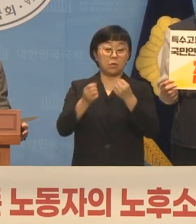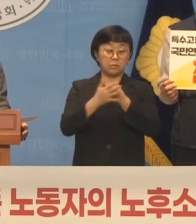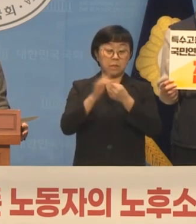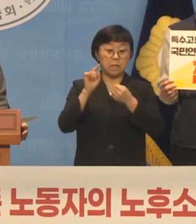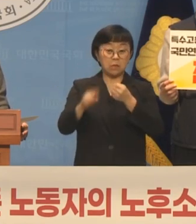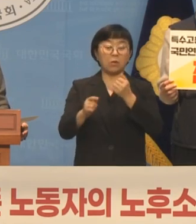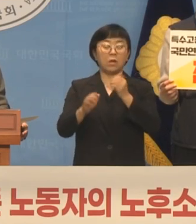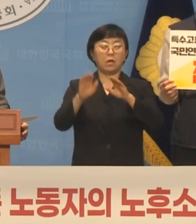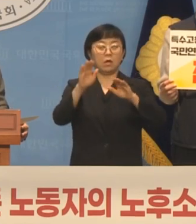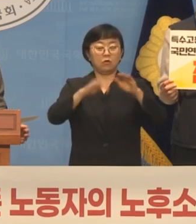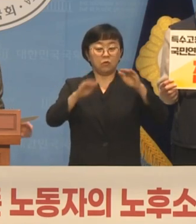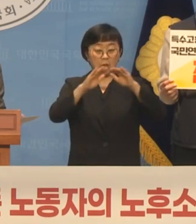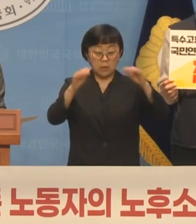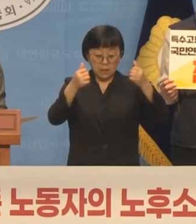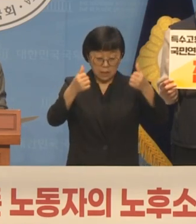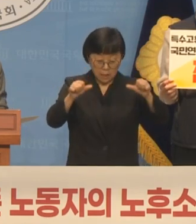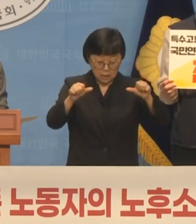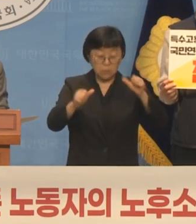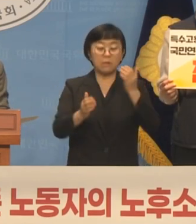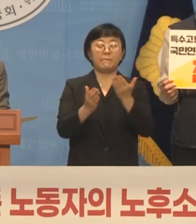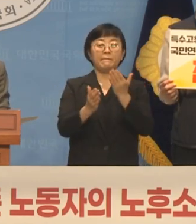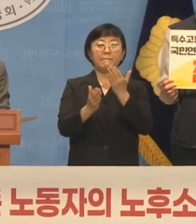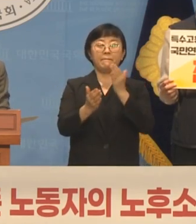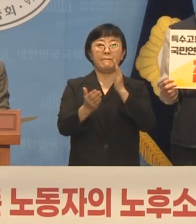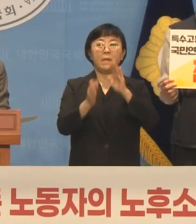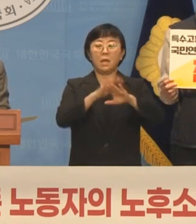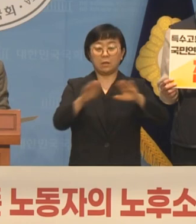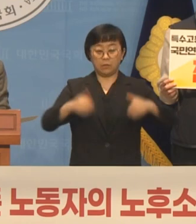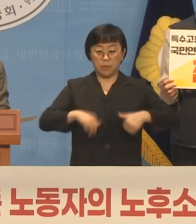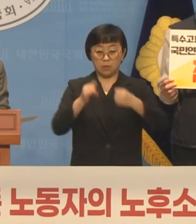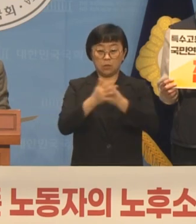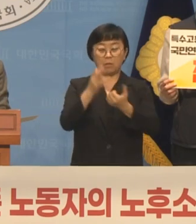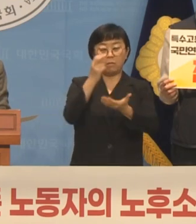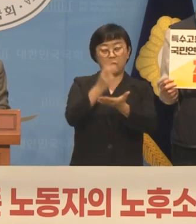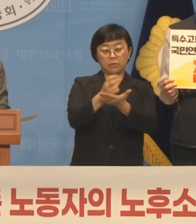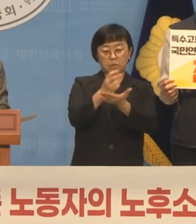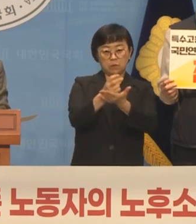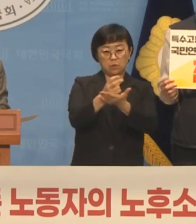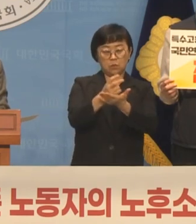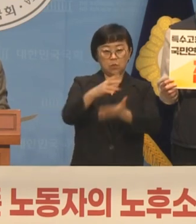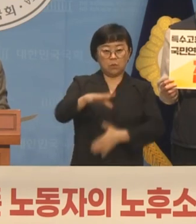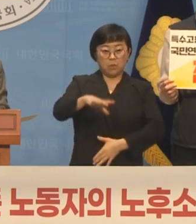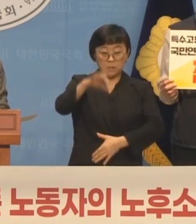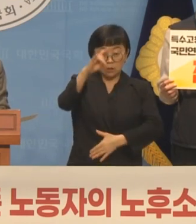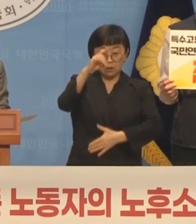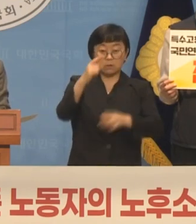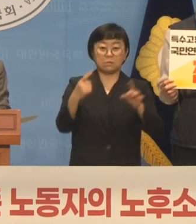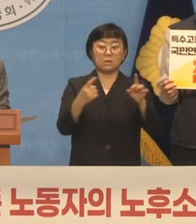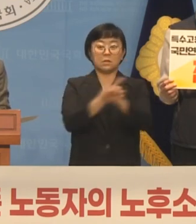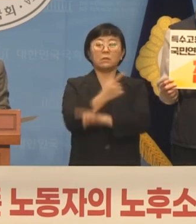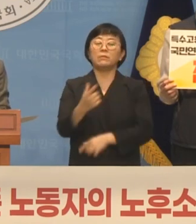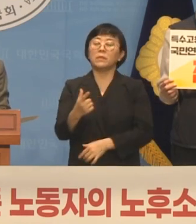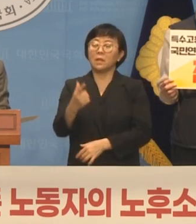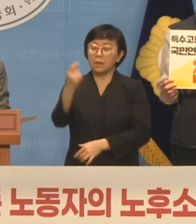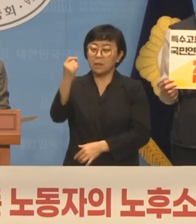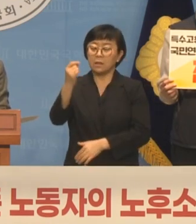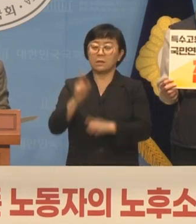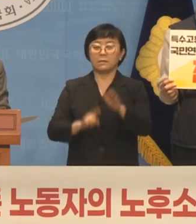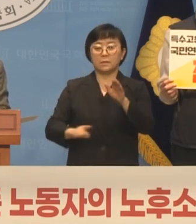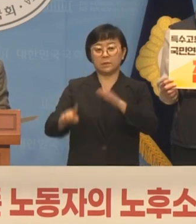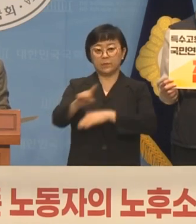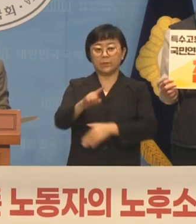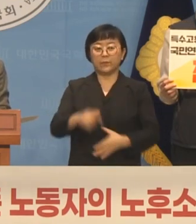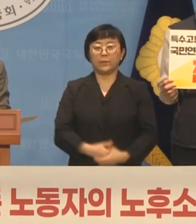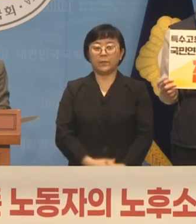불균형을 해소해야 합니다. 국회도 이를 위해서 법 제도를 개선해 하루빨리 나서야 합니다.